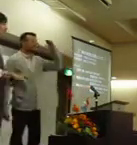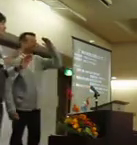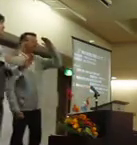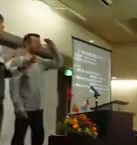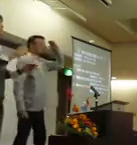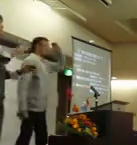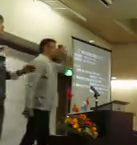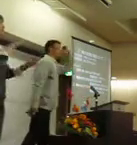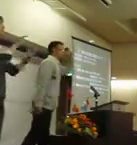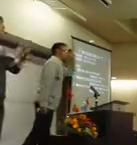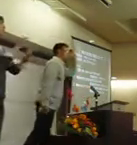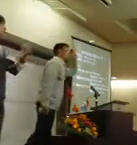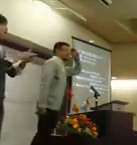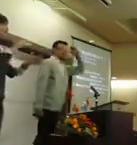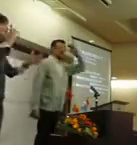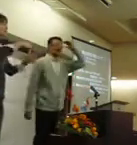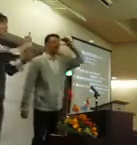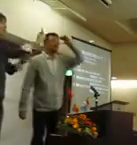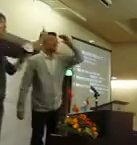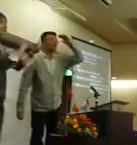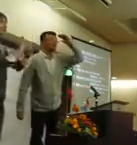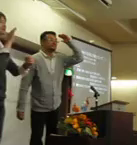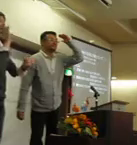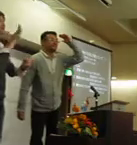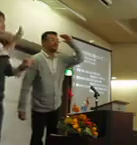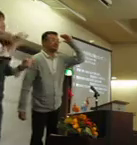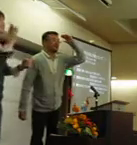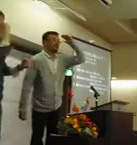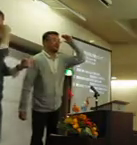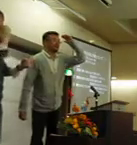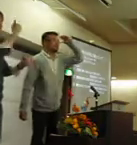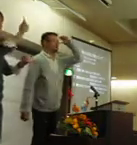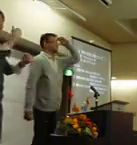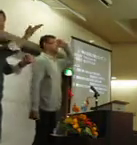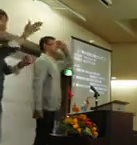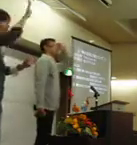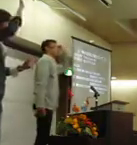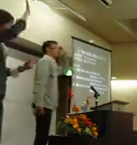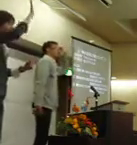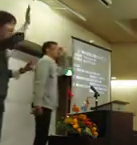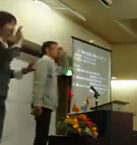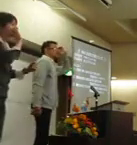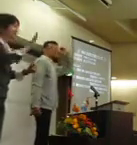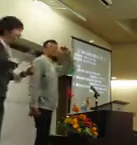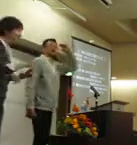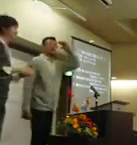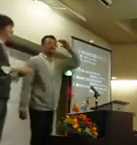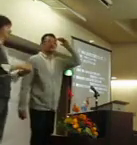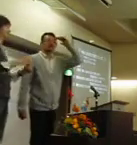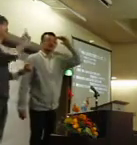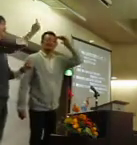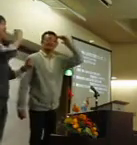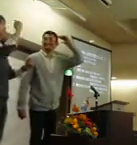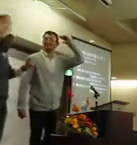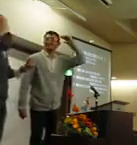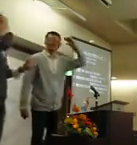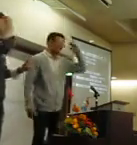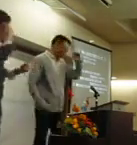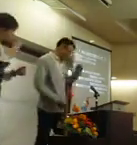私のお友達がまだ見えてませんね。見えてますか？見えてませんね。来ると思います